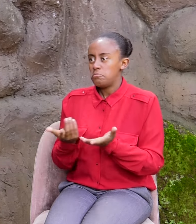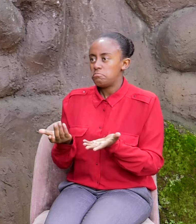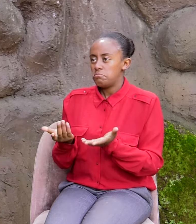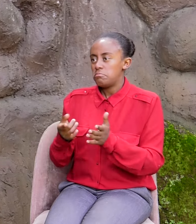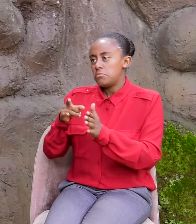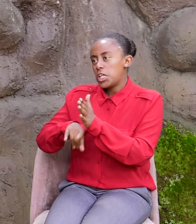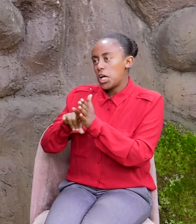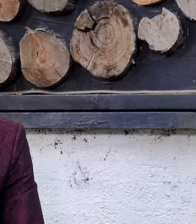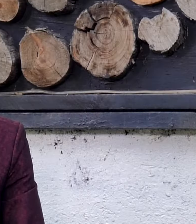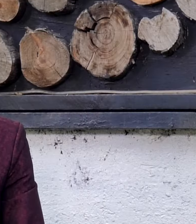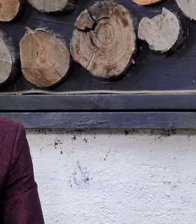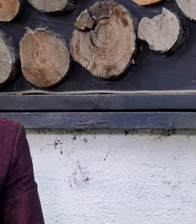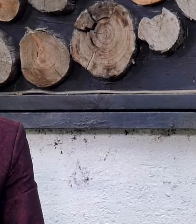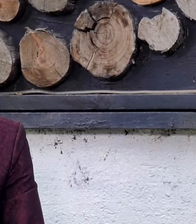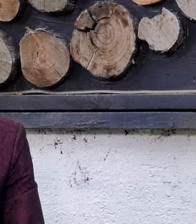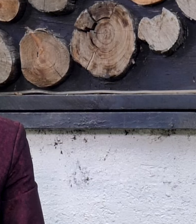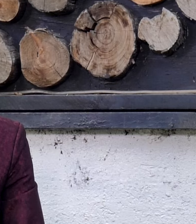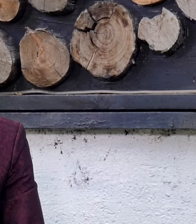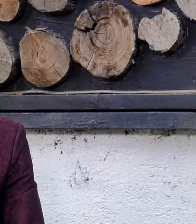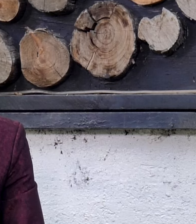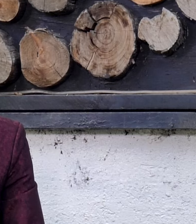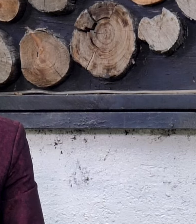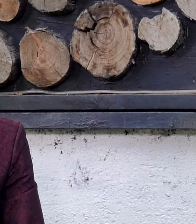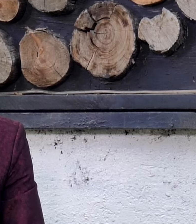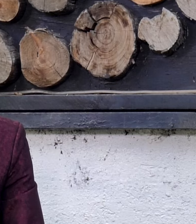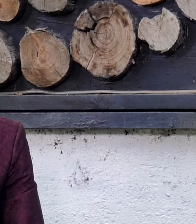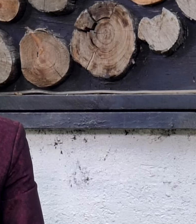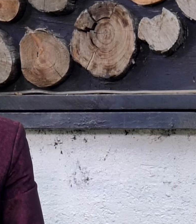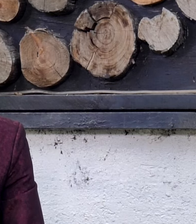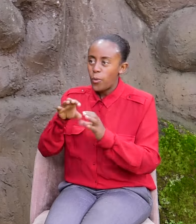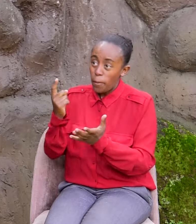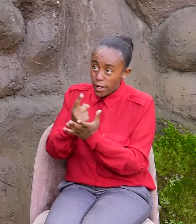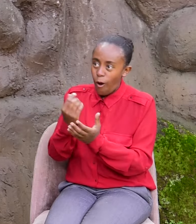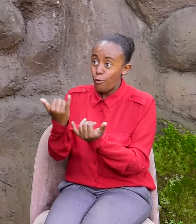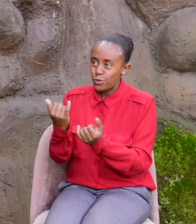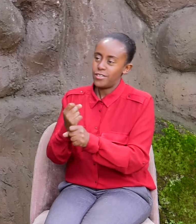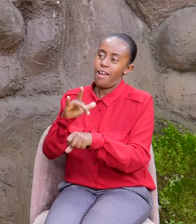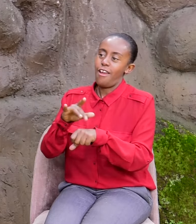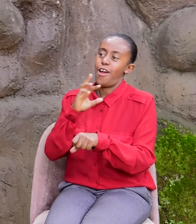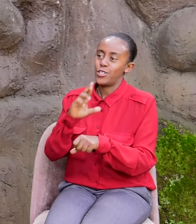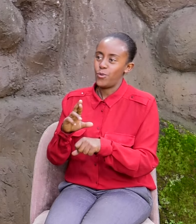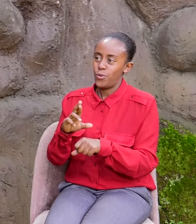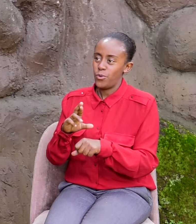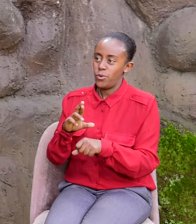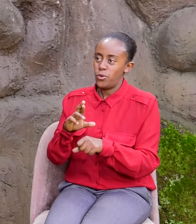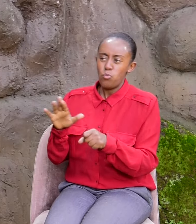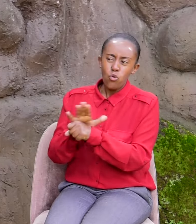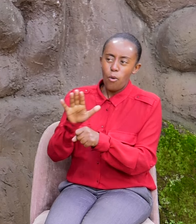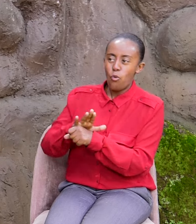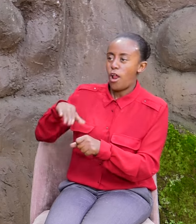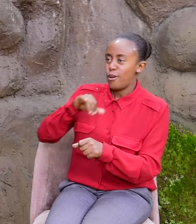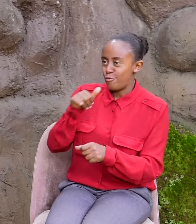የተቀነሱት ተማሪዎችም የተወሰኑት አድ አድርገው ተመርቀው አሁን ስራ ላይ ናቸው። ቀርተዋል ማለት